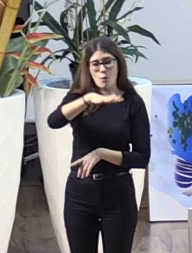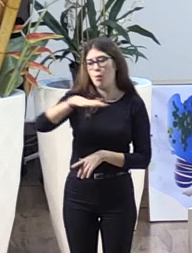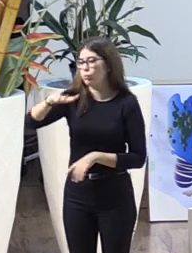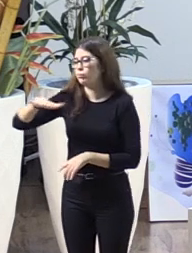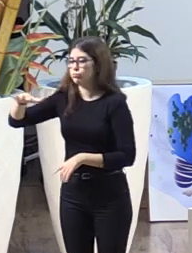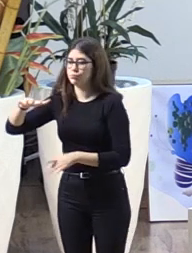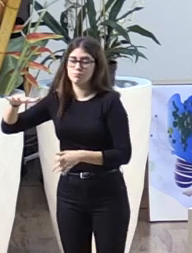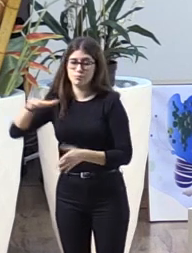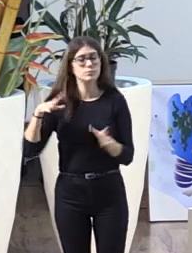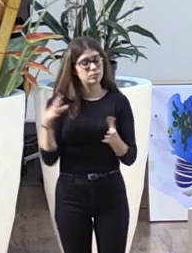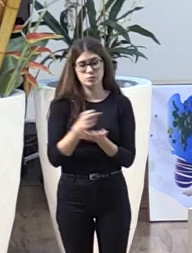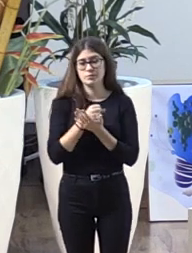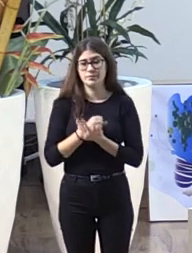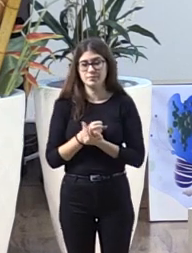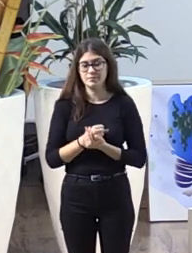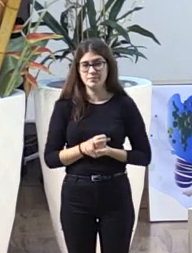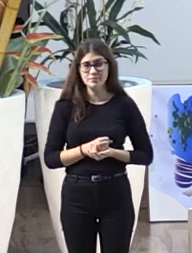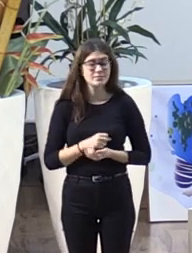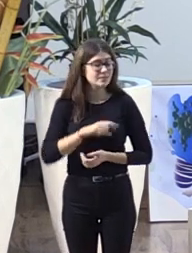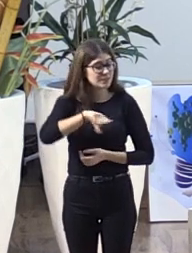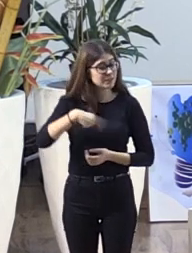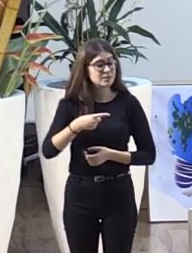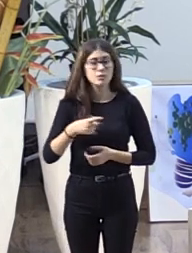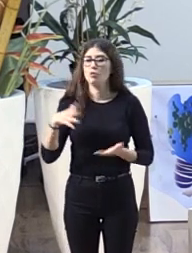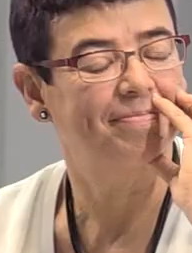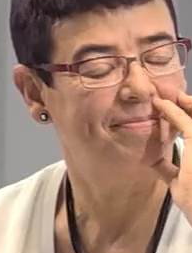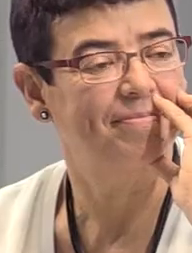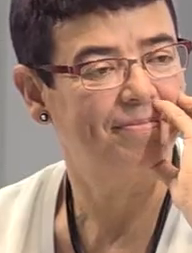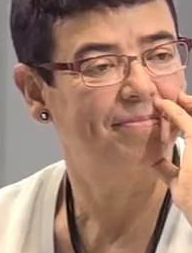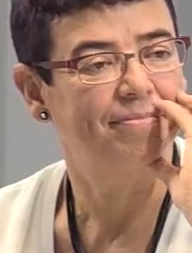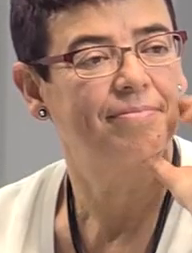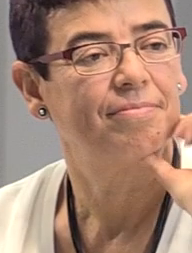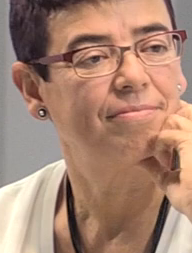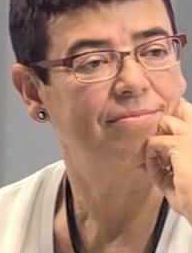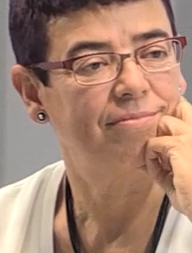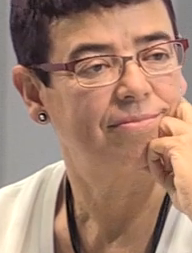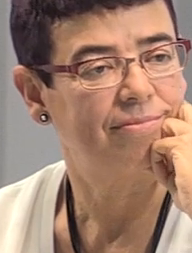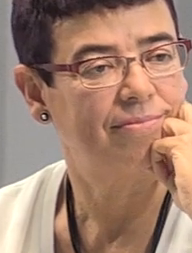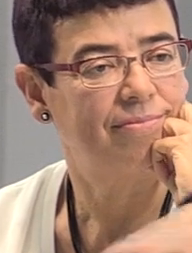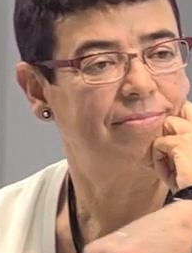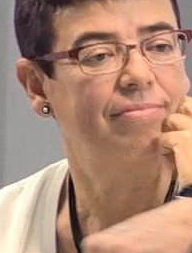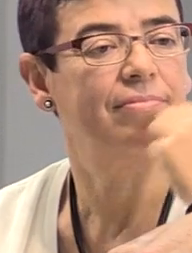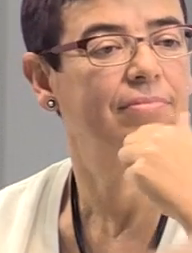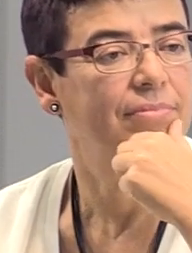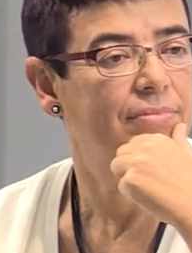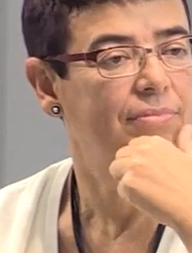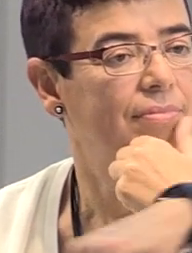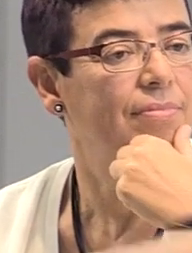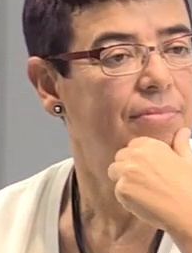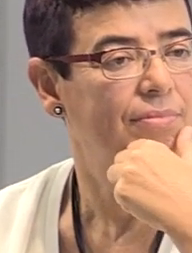podamos trabajar, pero tenemos que hacerlo con todos los demás. Tenemos que construir redes